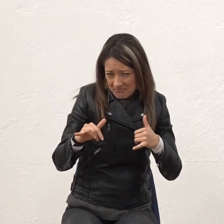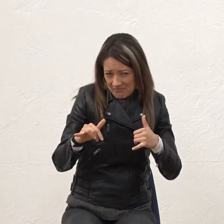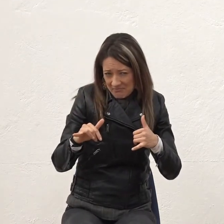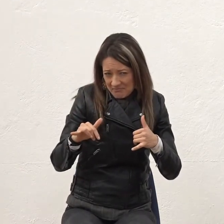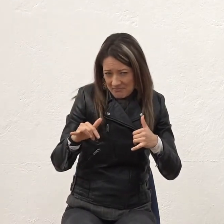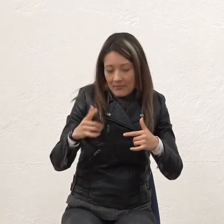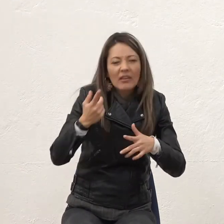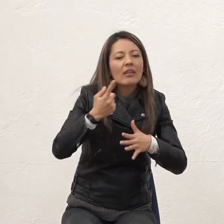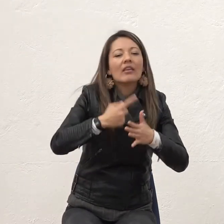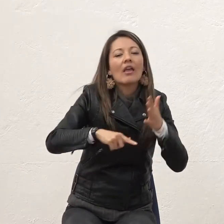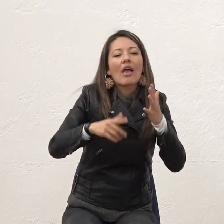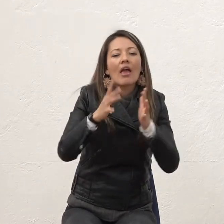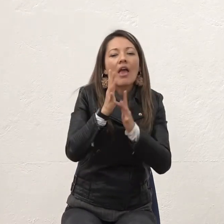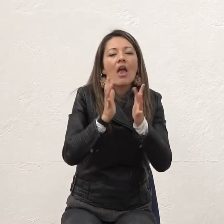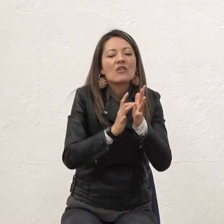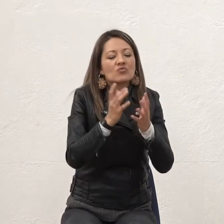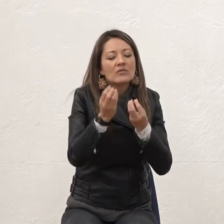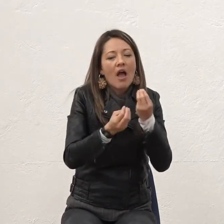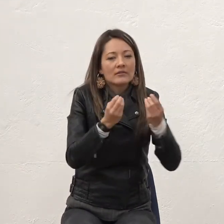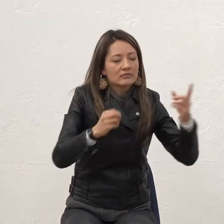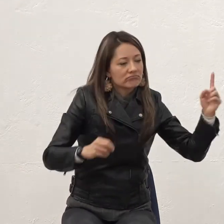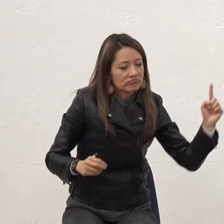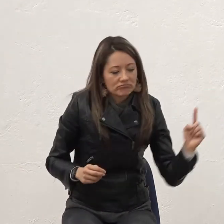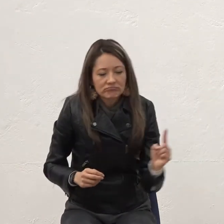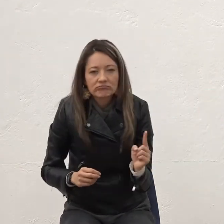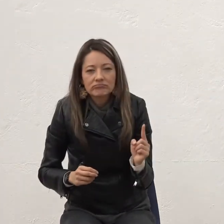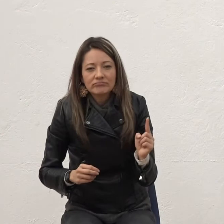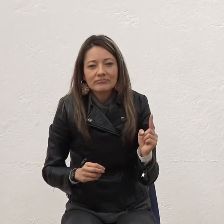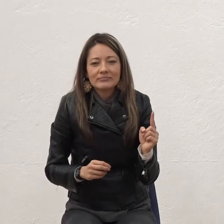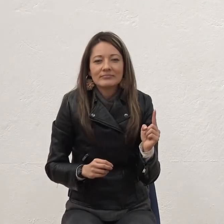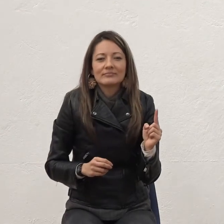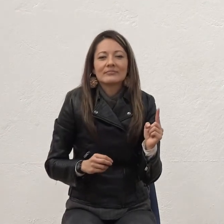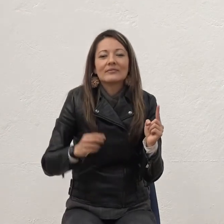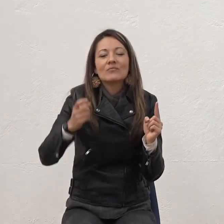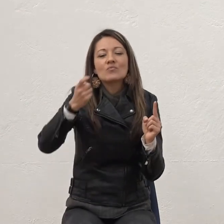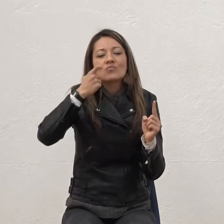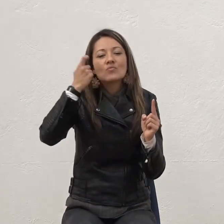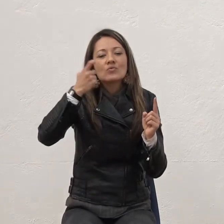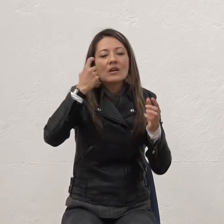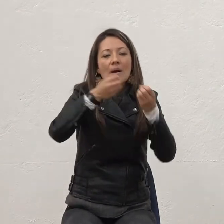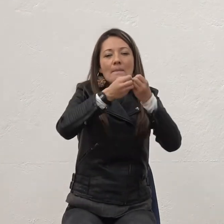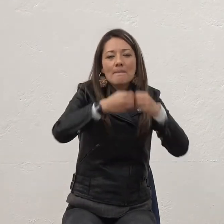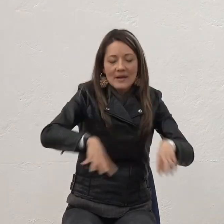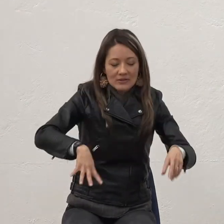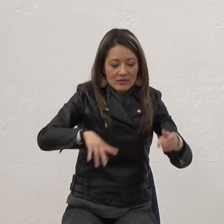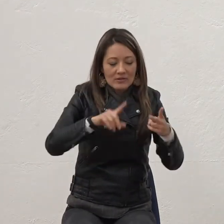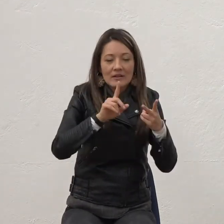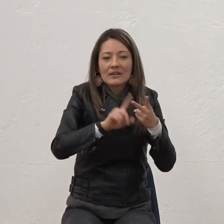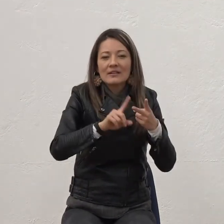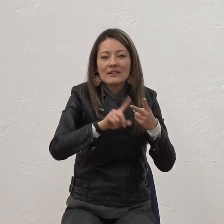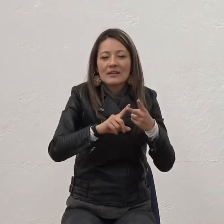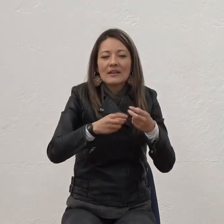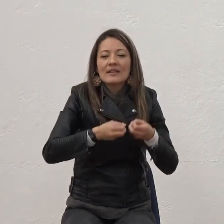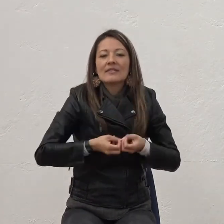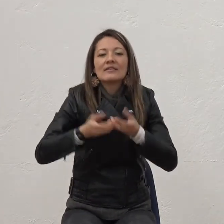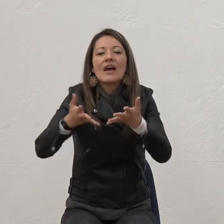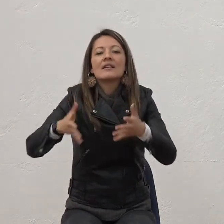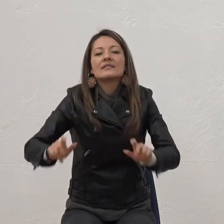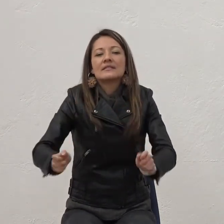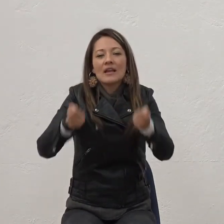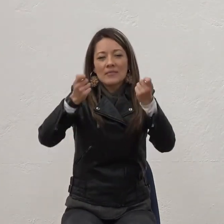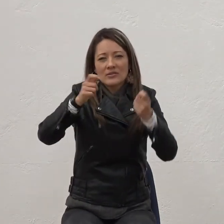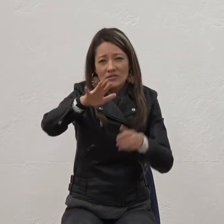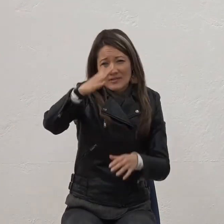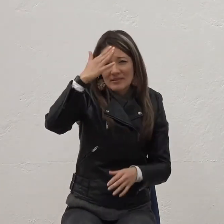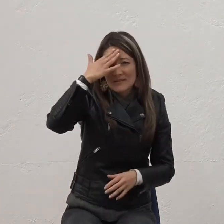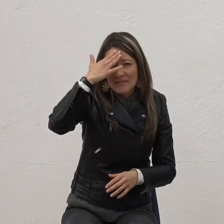¿Y qué vino a hacer Jesús? ¿Qué más sucede? Vino a buscar lo que se había perdido y vino a traer salvación. ¿Sabe por